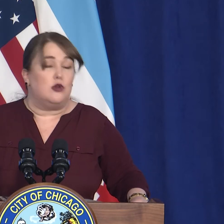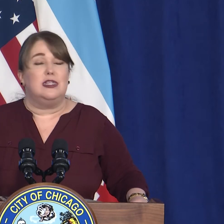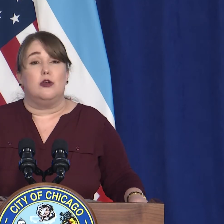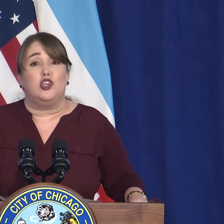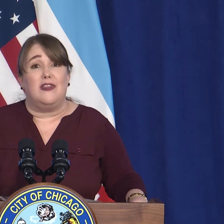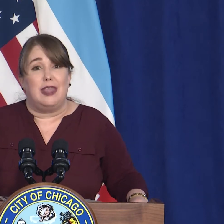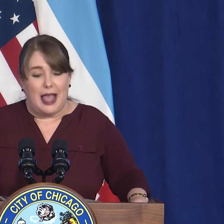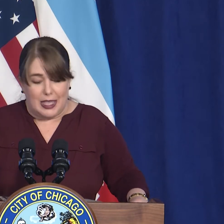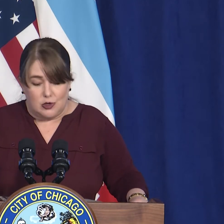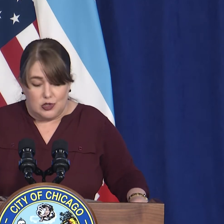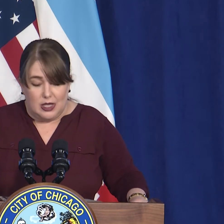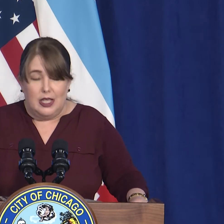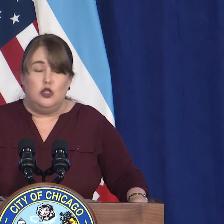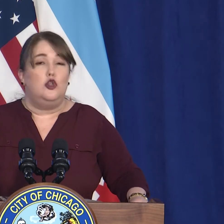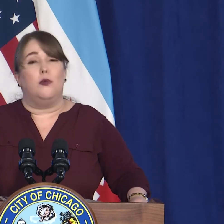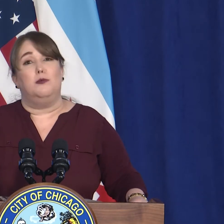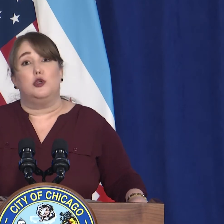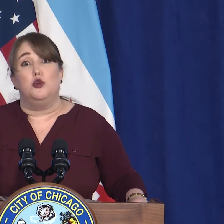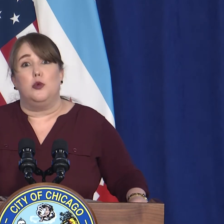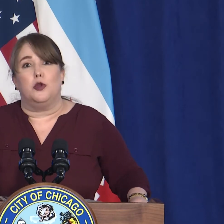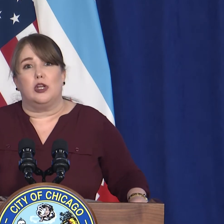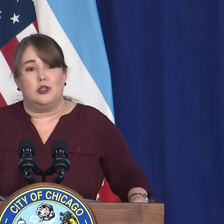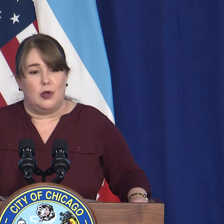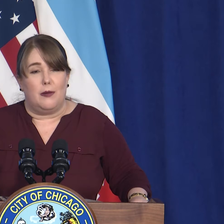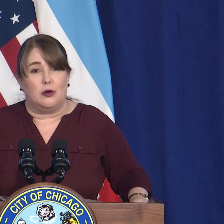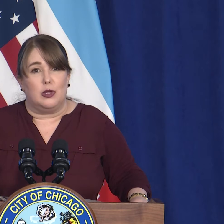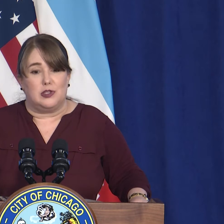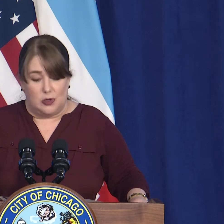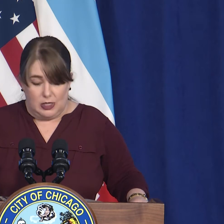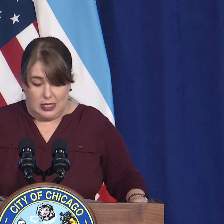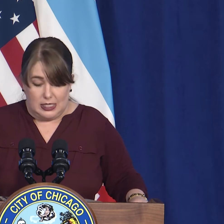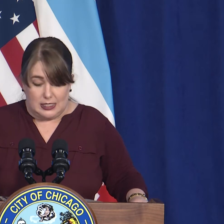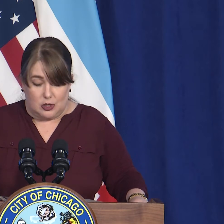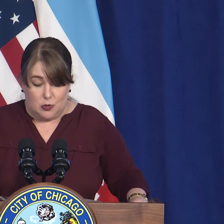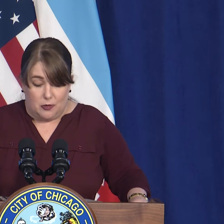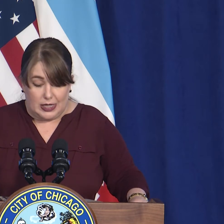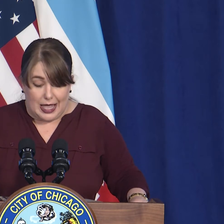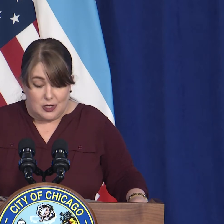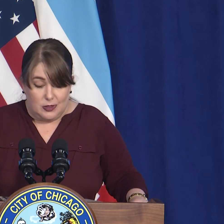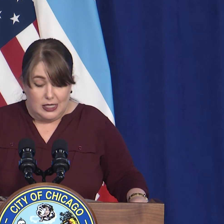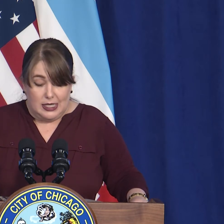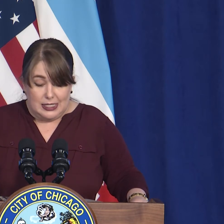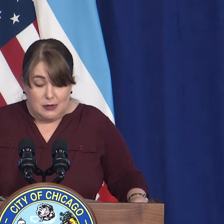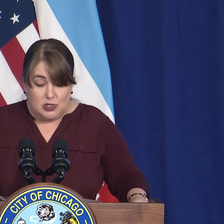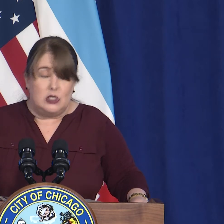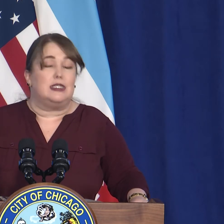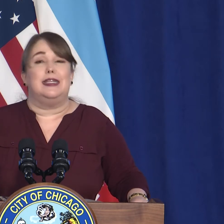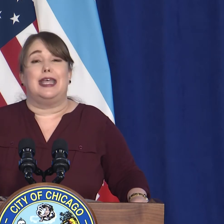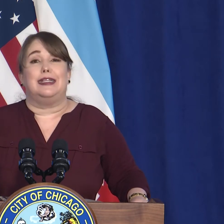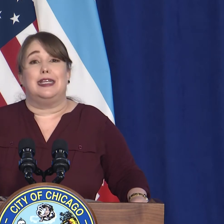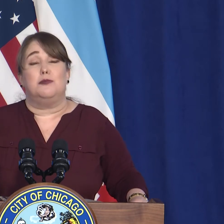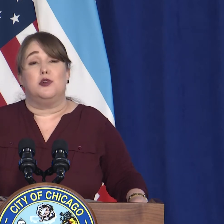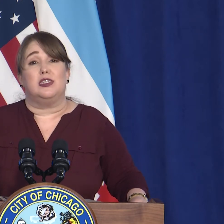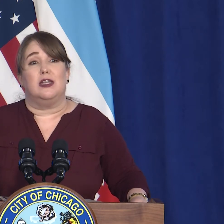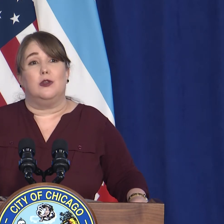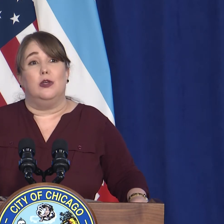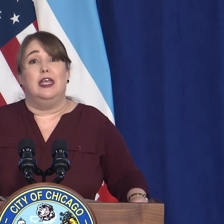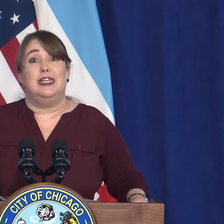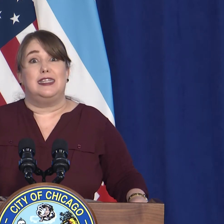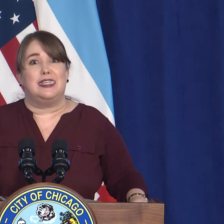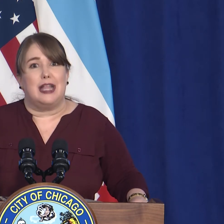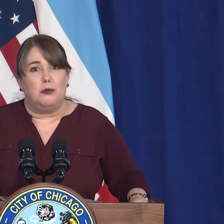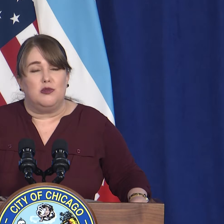los mayores de 80 años no vemos mucho progreso en la vacunación en este grupo etario. Tenemos